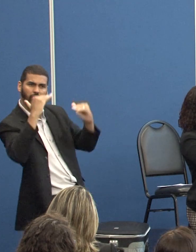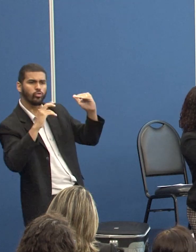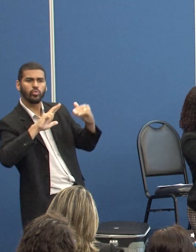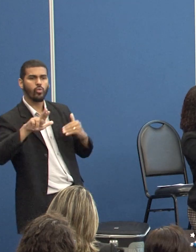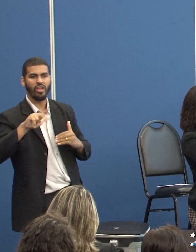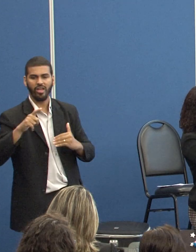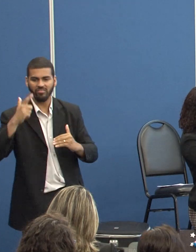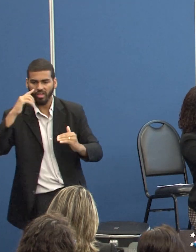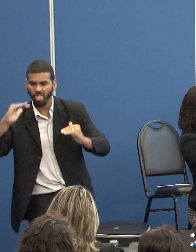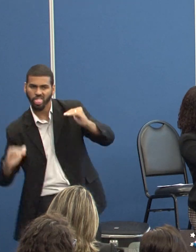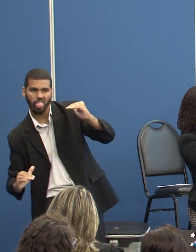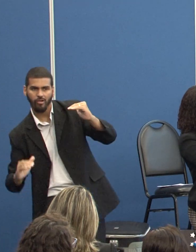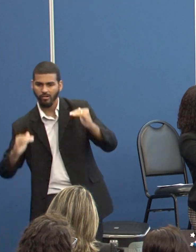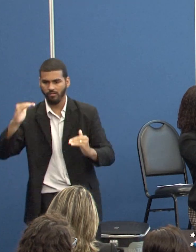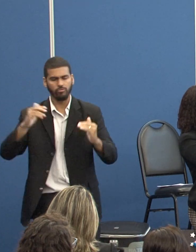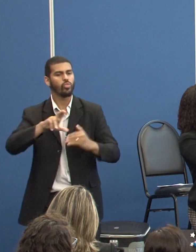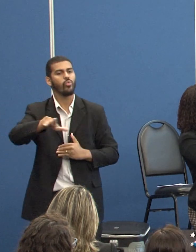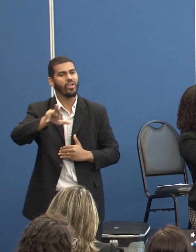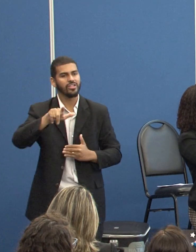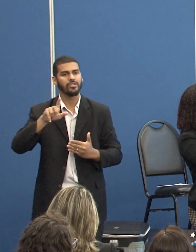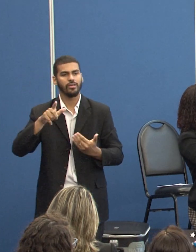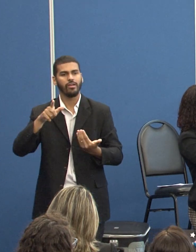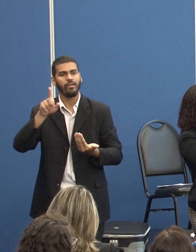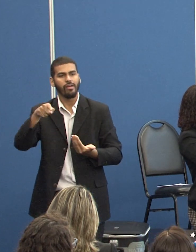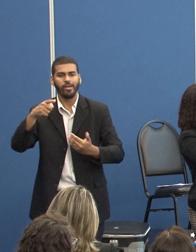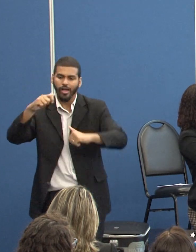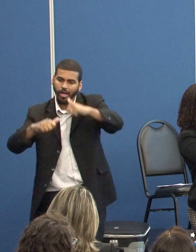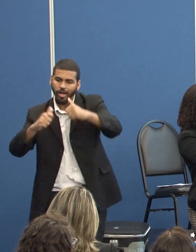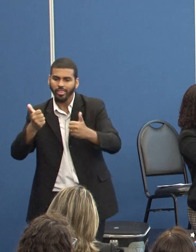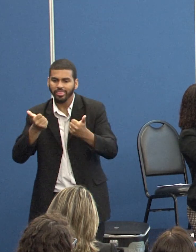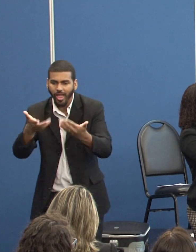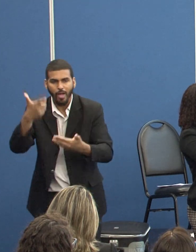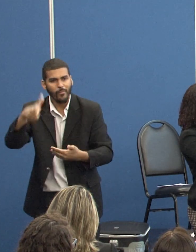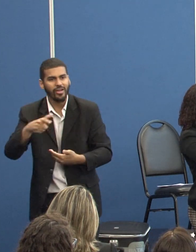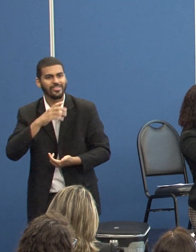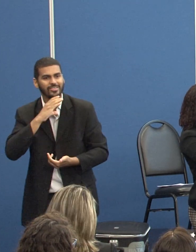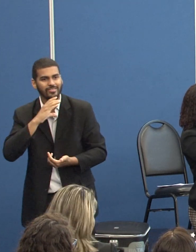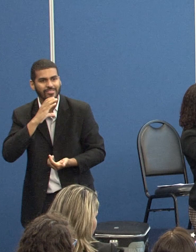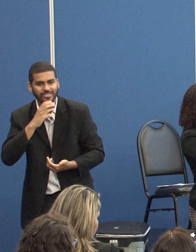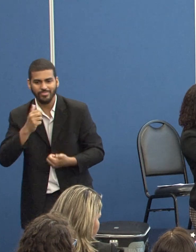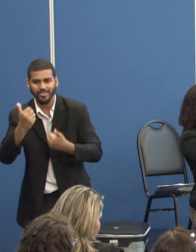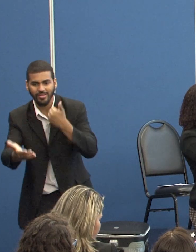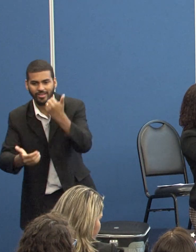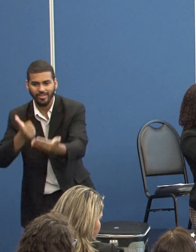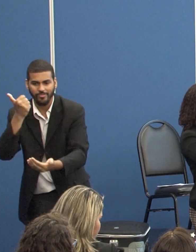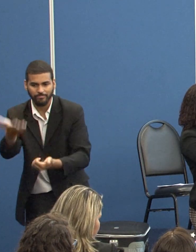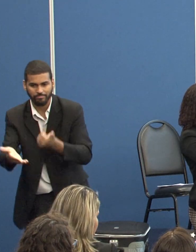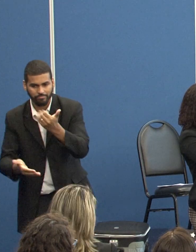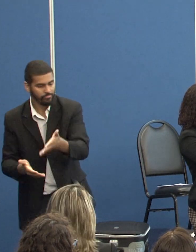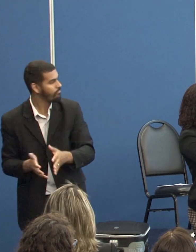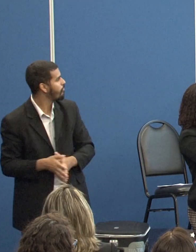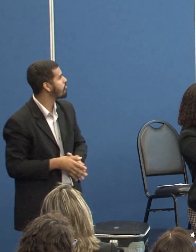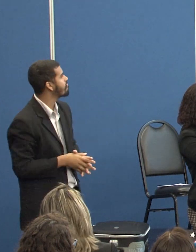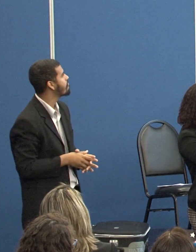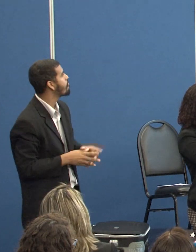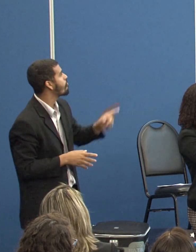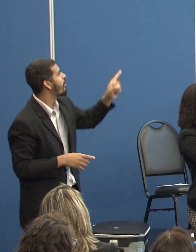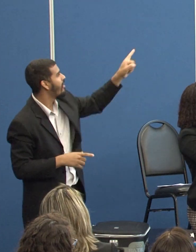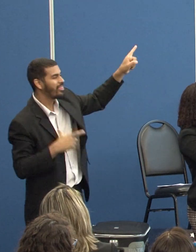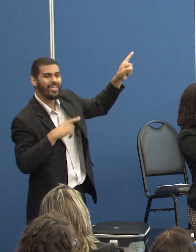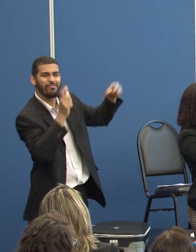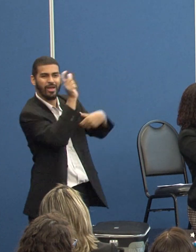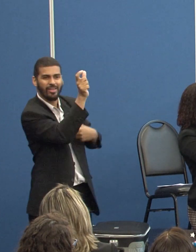Nós temos algum marque X, circule, escreva, risque, ligue, relacione, organize, utilize, sublinhe, leva,